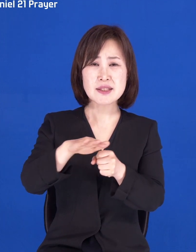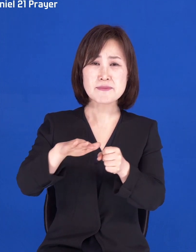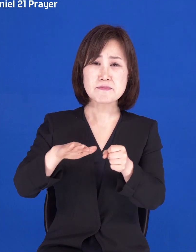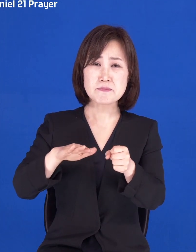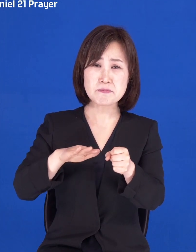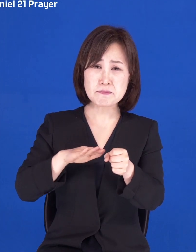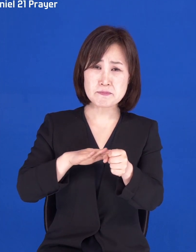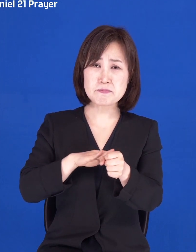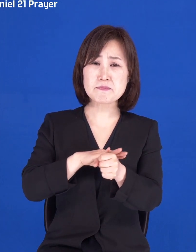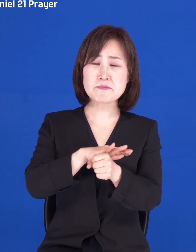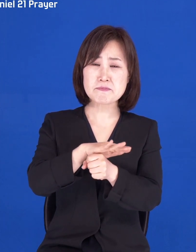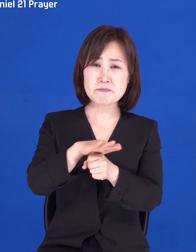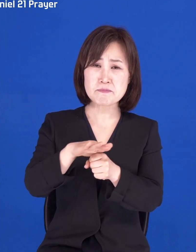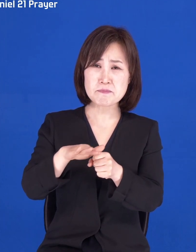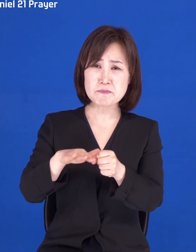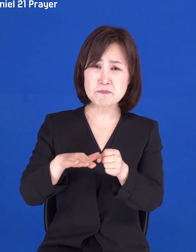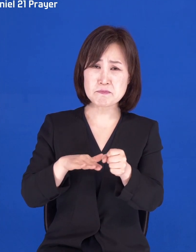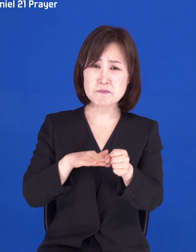사랑하심